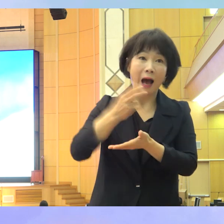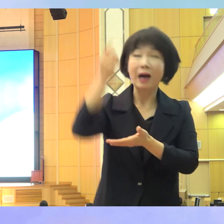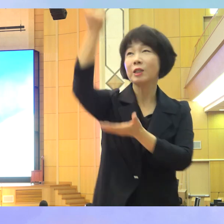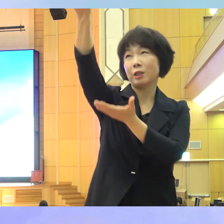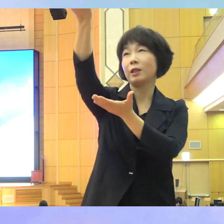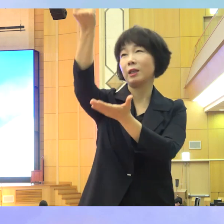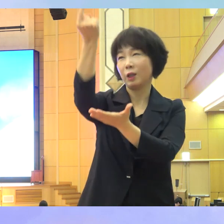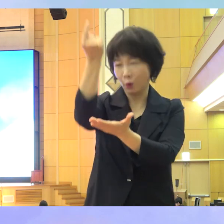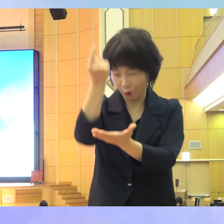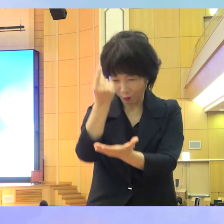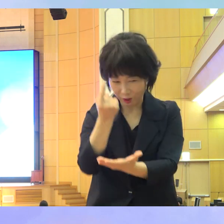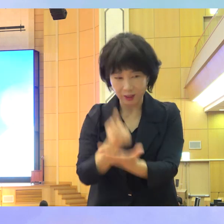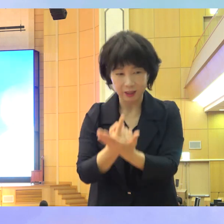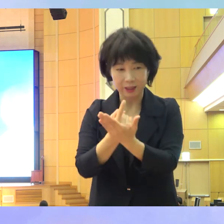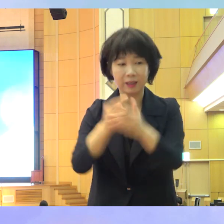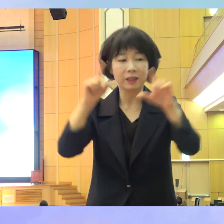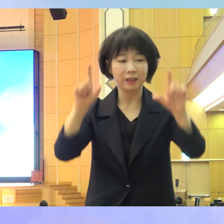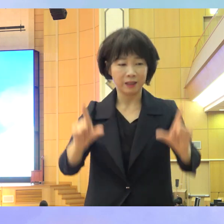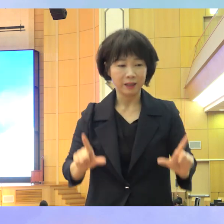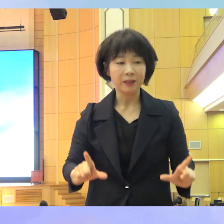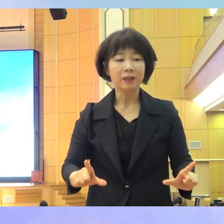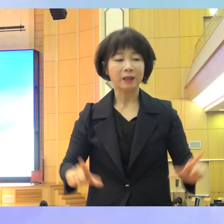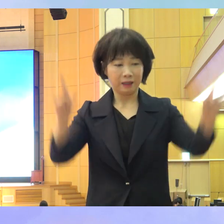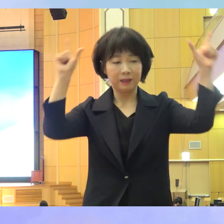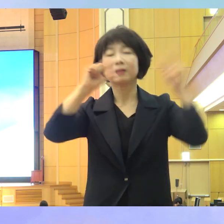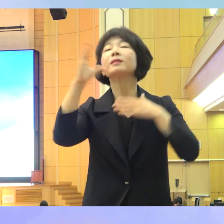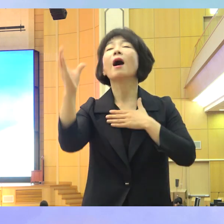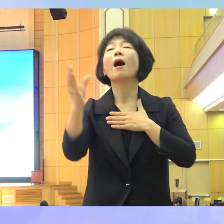세상에 다시 오신